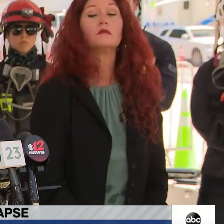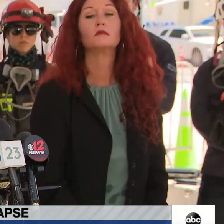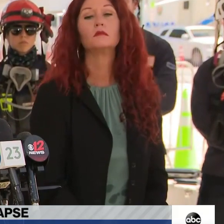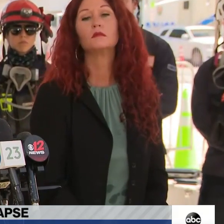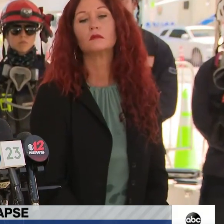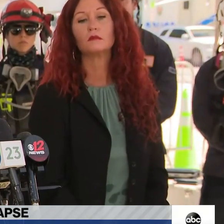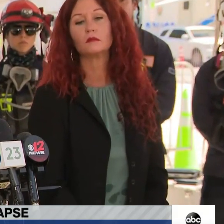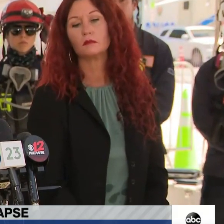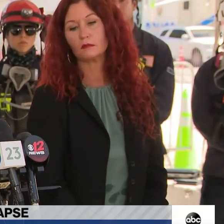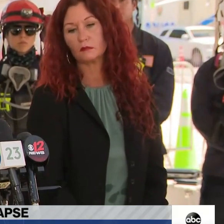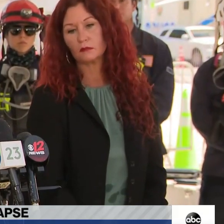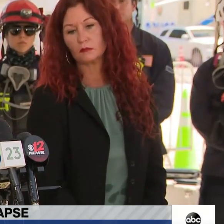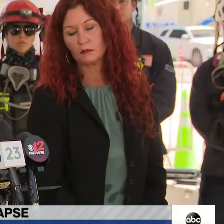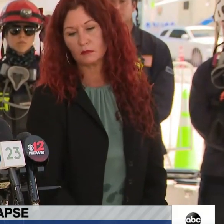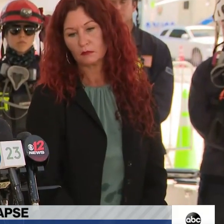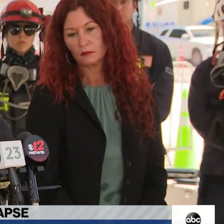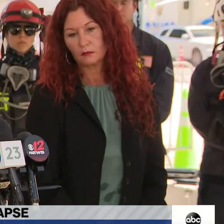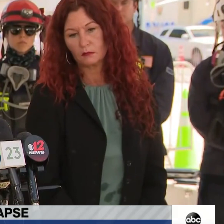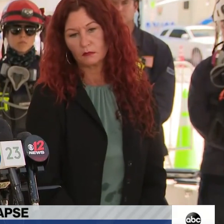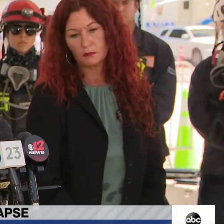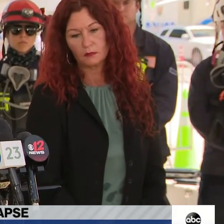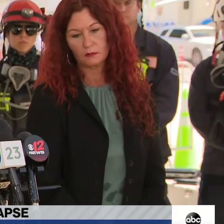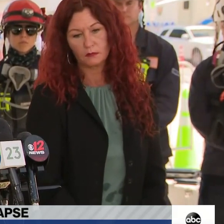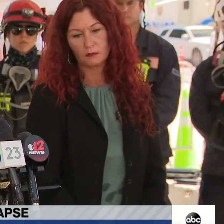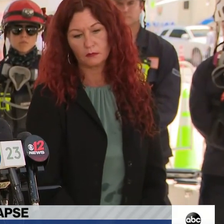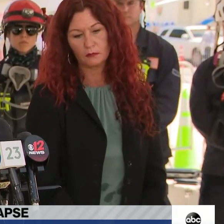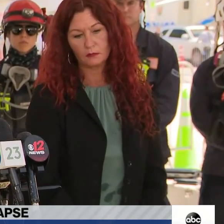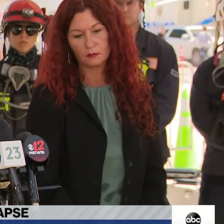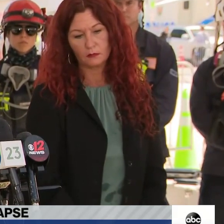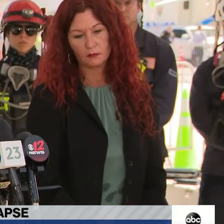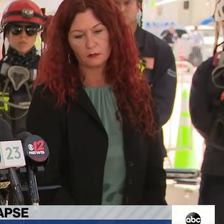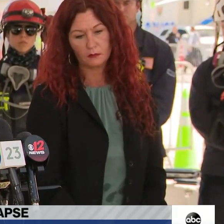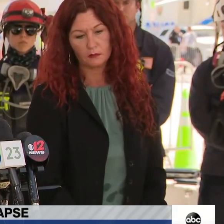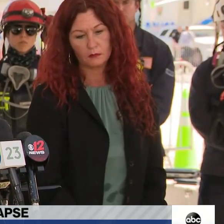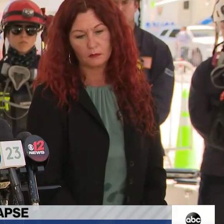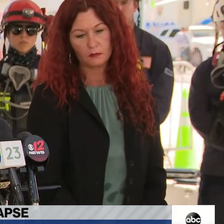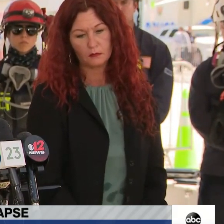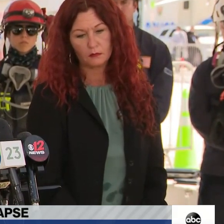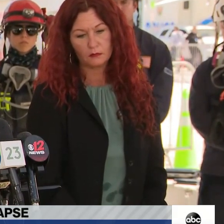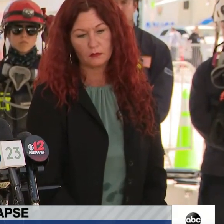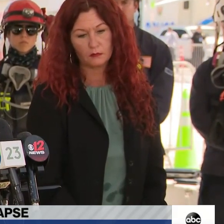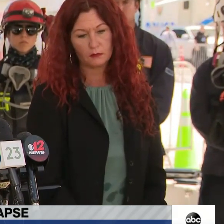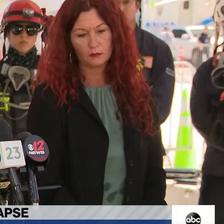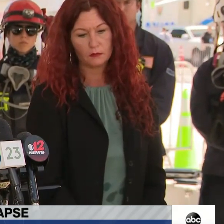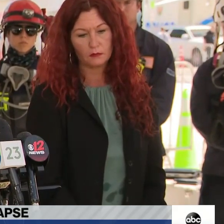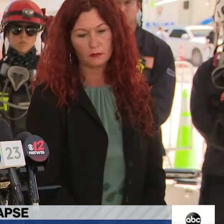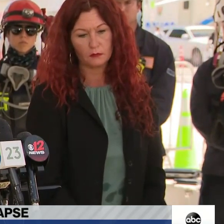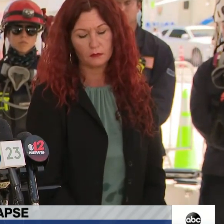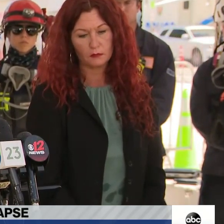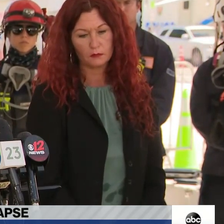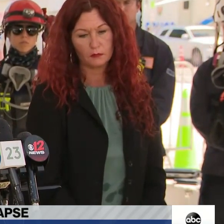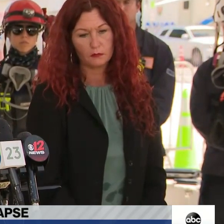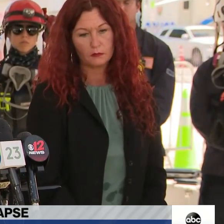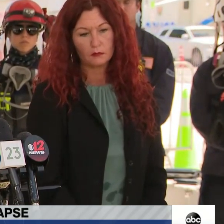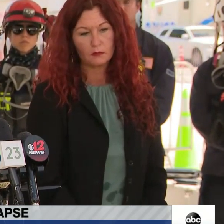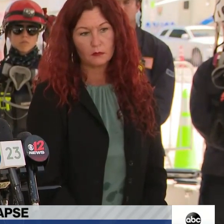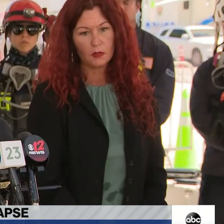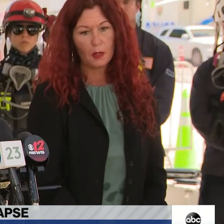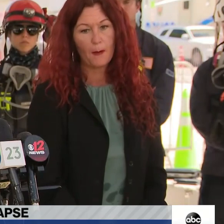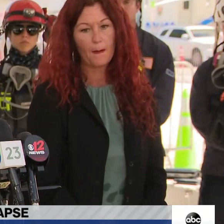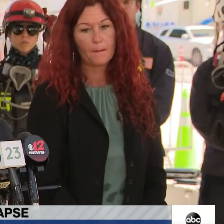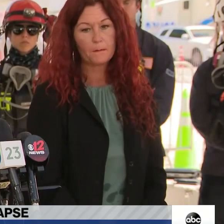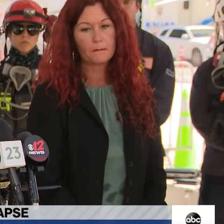momento quiero reconocer los esfuerzos de estos hombres y mujeres, los cuales han estado trabajando arduamente día y noche